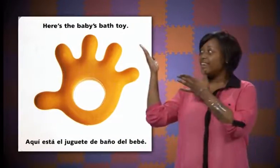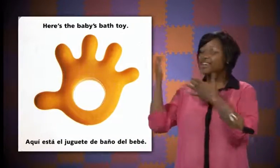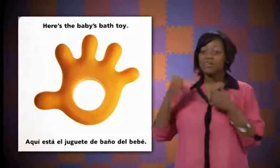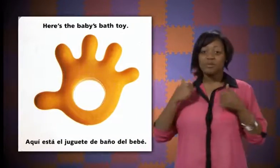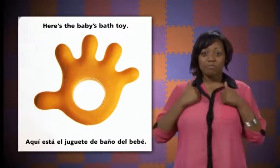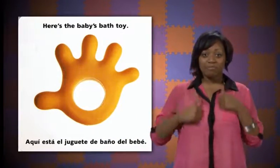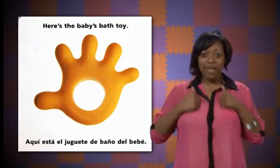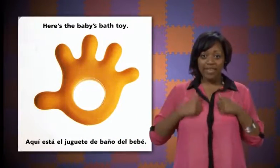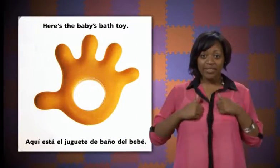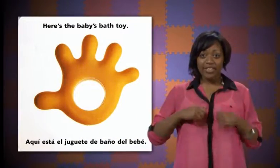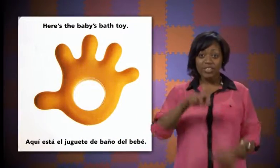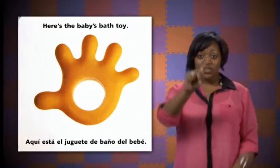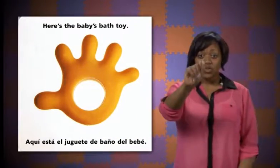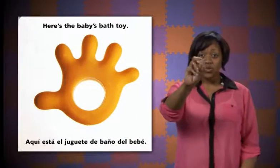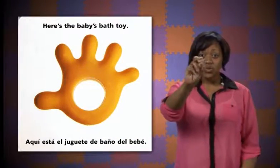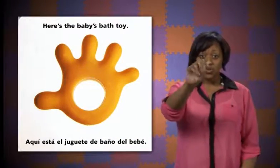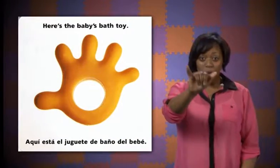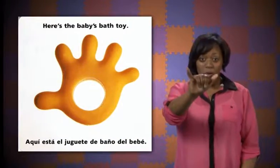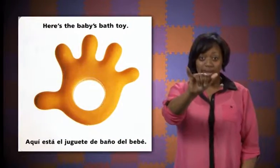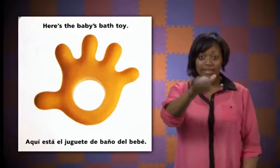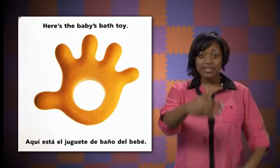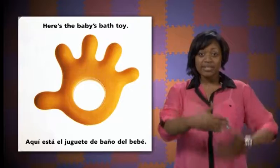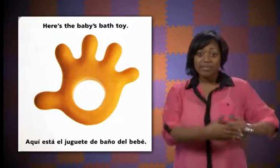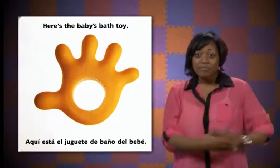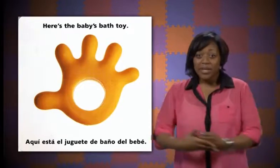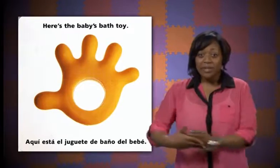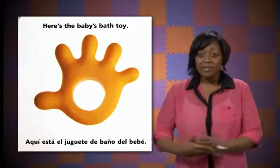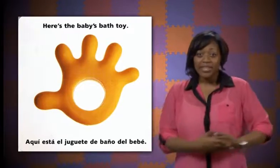Aquí está el juguete de baño del bebé.